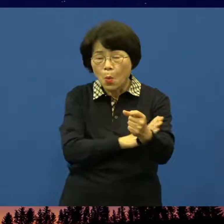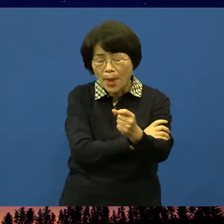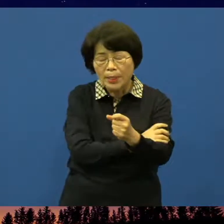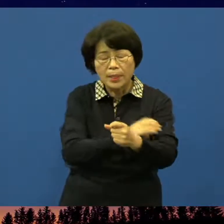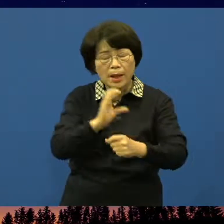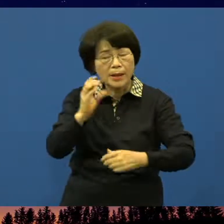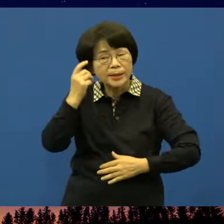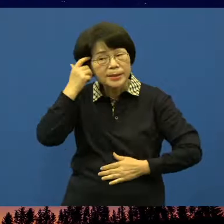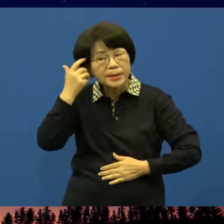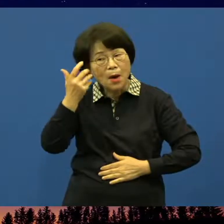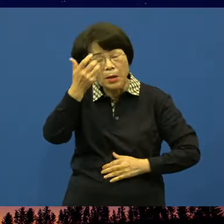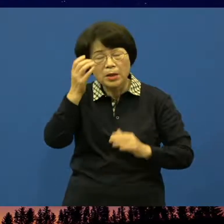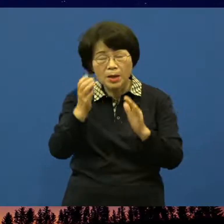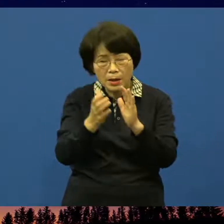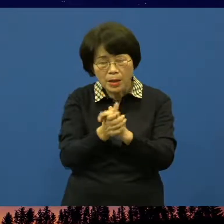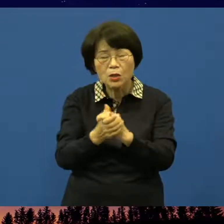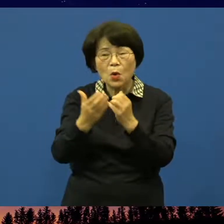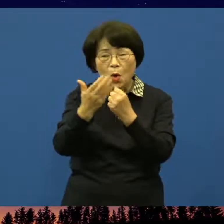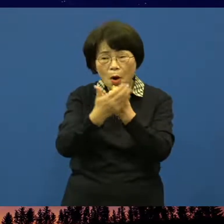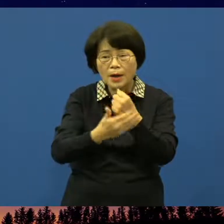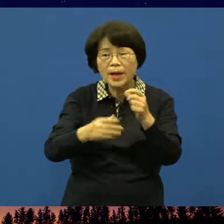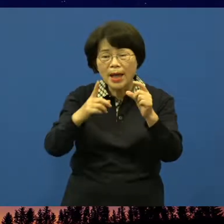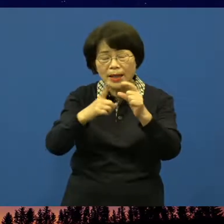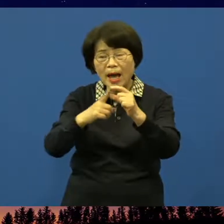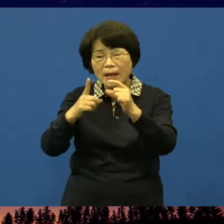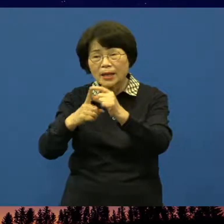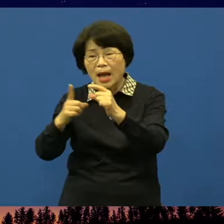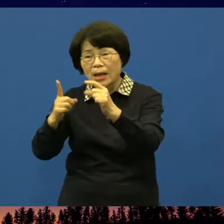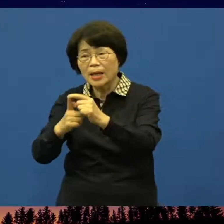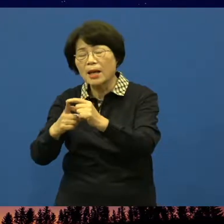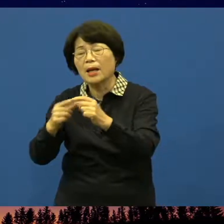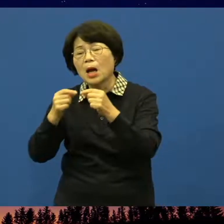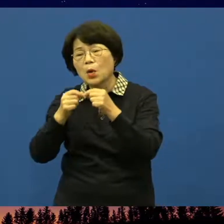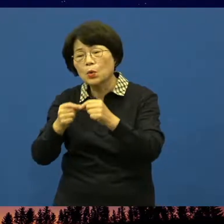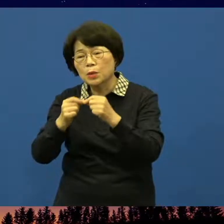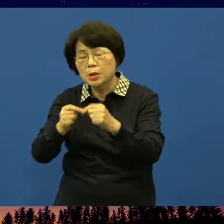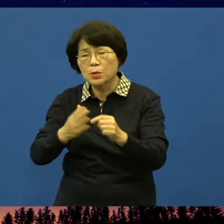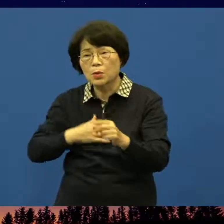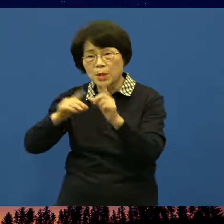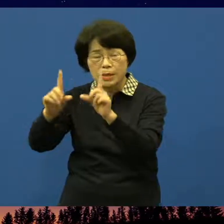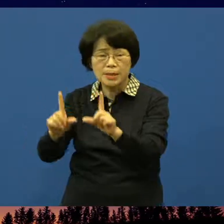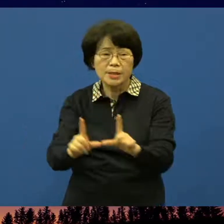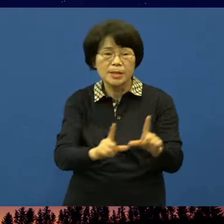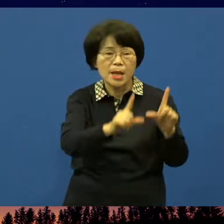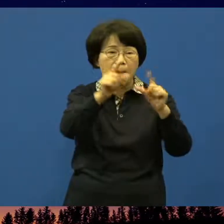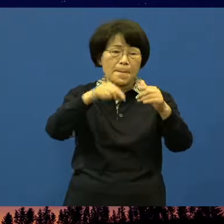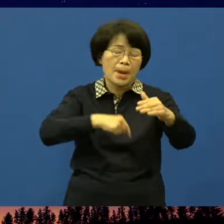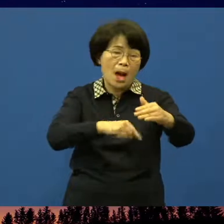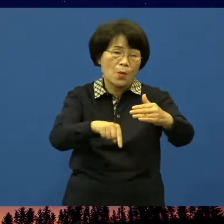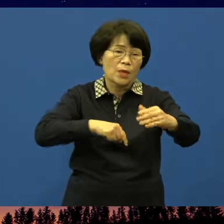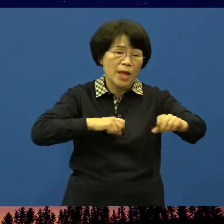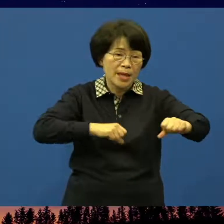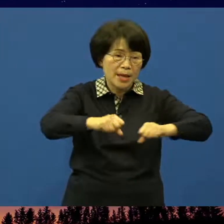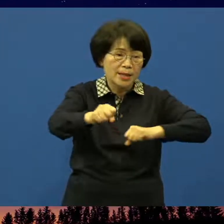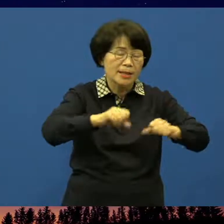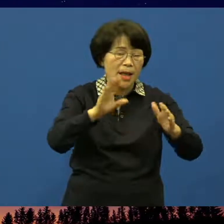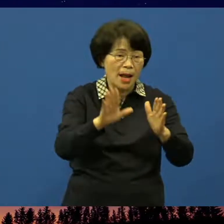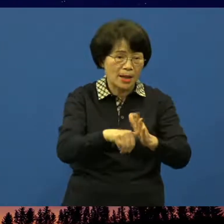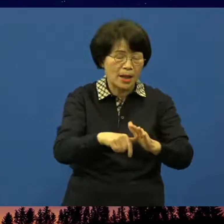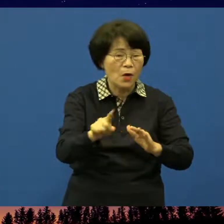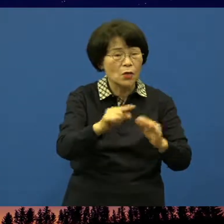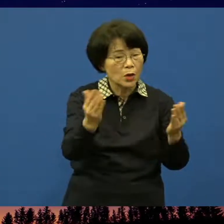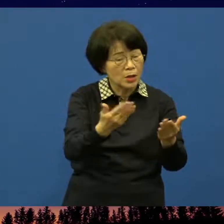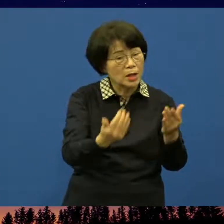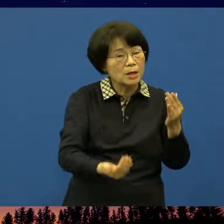단어, 기도라는 단어, 은혜라는 단어, 이런 단어들이 뭘까요, 여러분? 구체적으로 우리의 삶에 그런 것들이 역사할 때 우리가 어떤 일이 일어날지